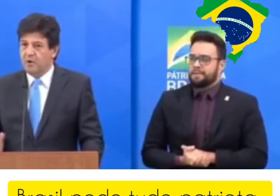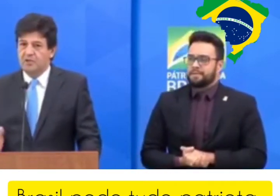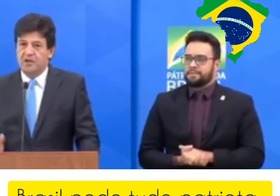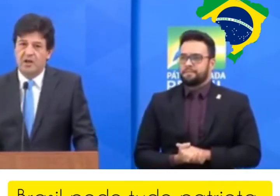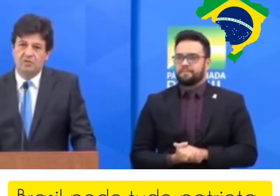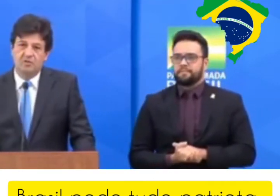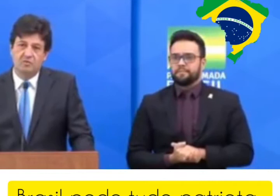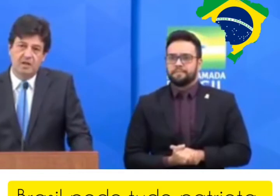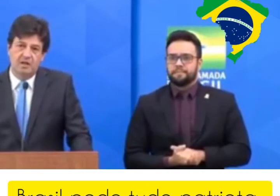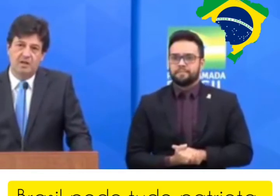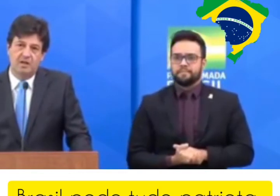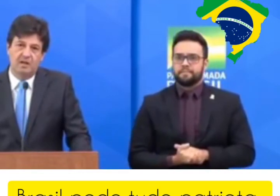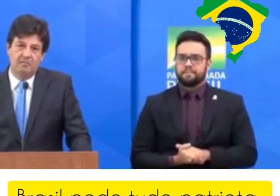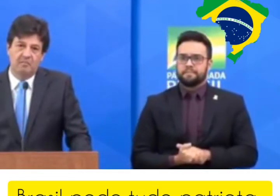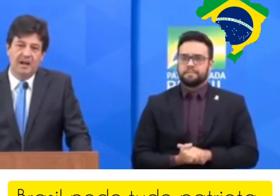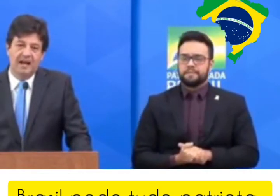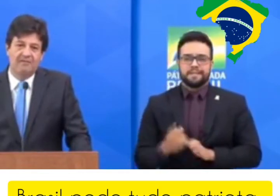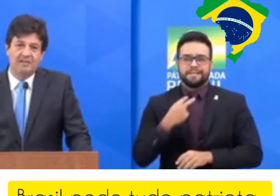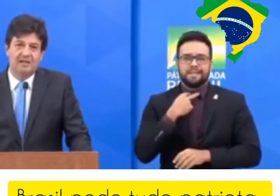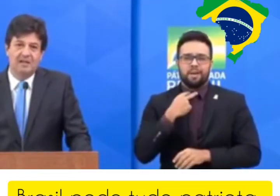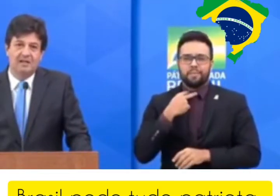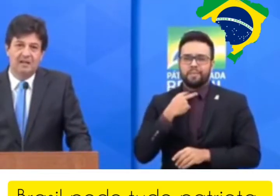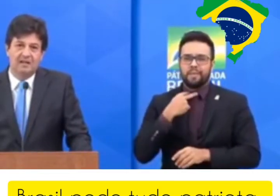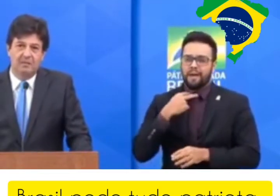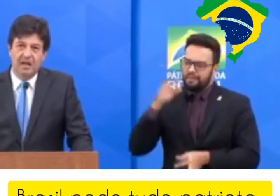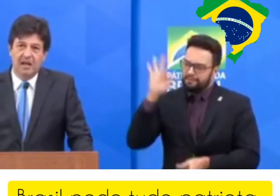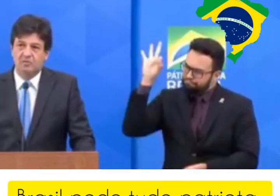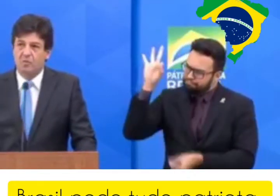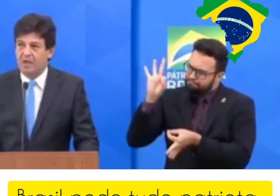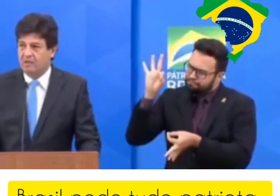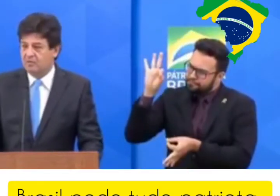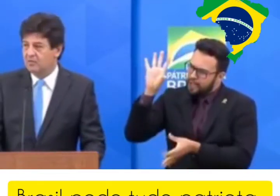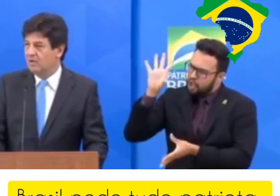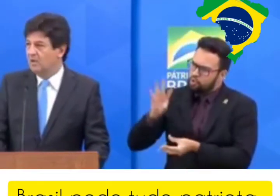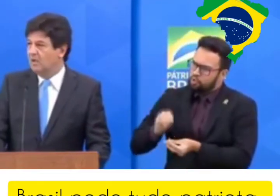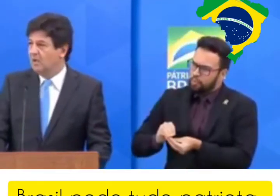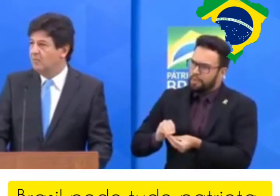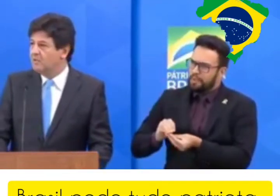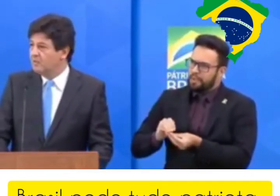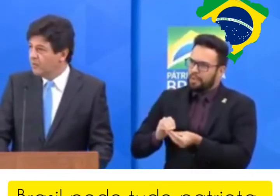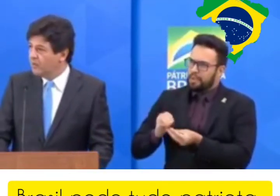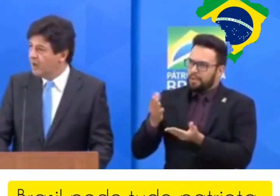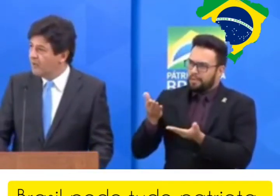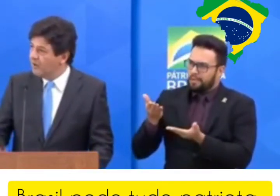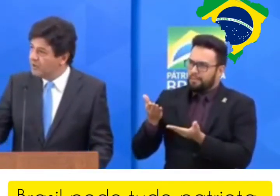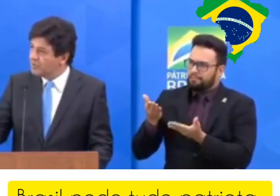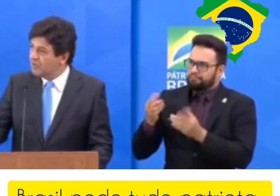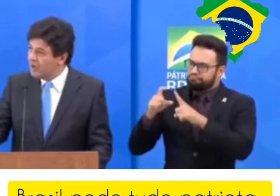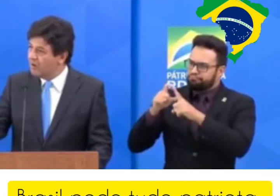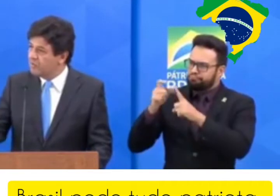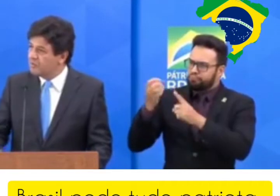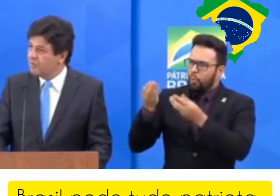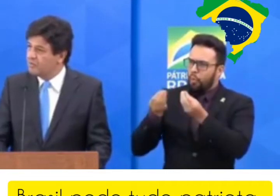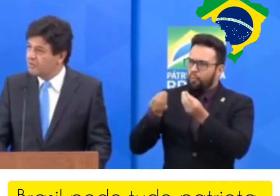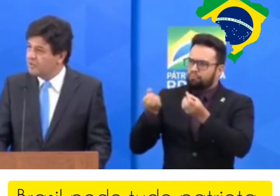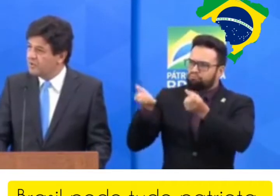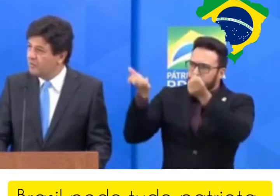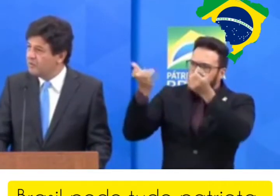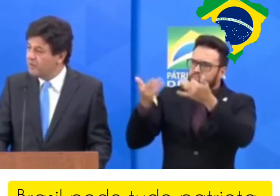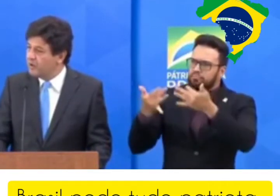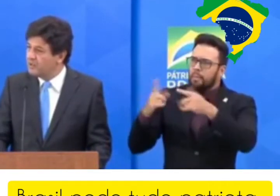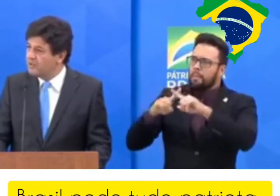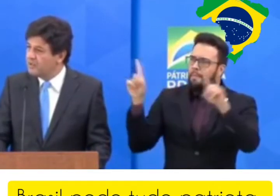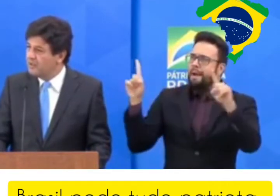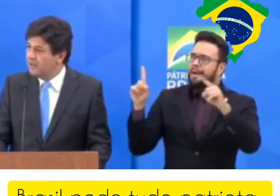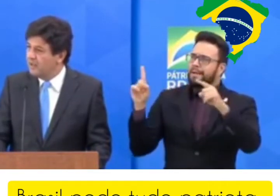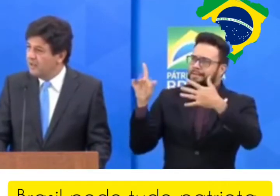Não se pode resumir em palavras determinados momentos, mas eu vou procurar pelo menos colocar alguns pontos que são